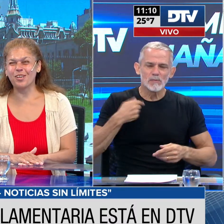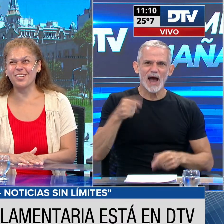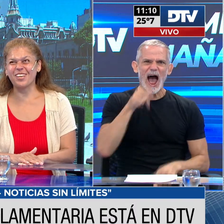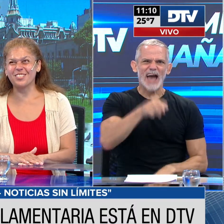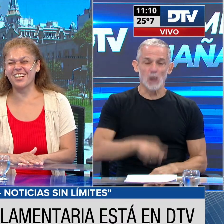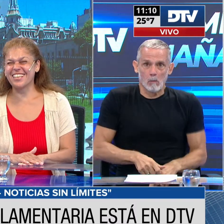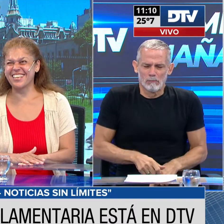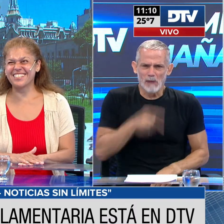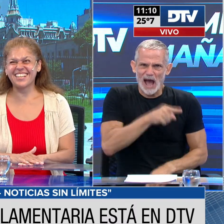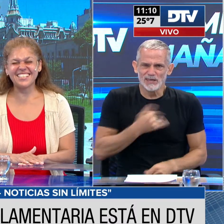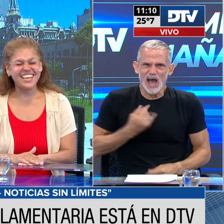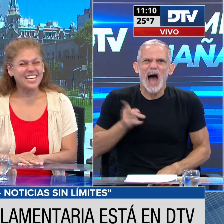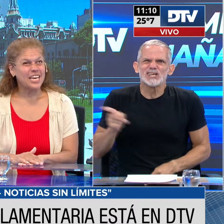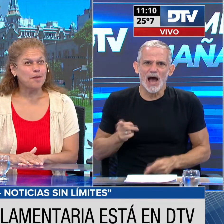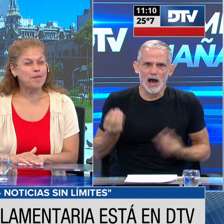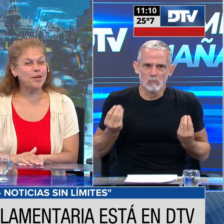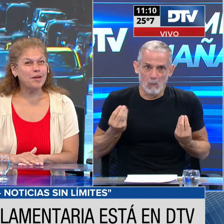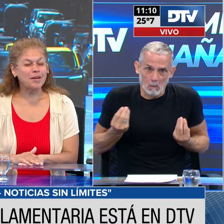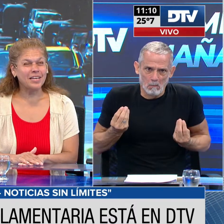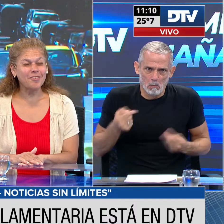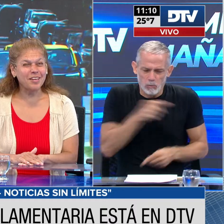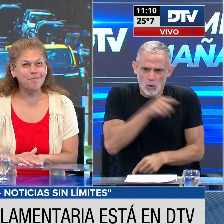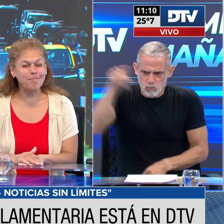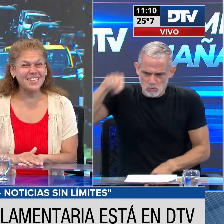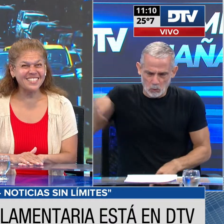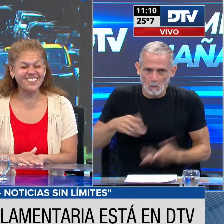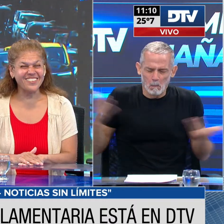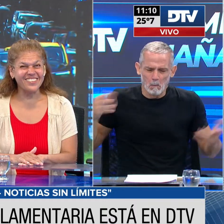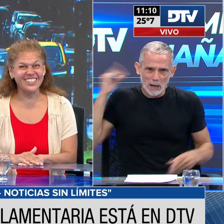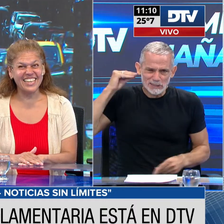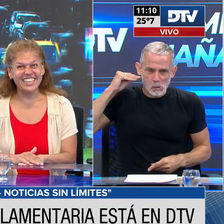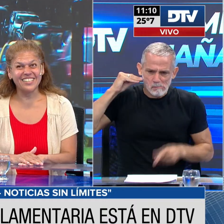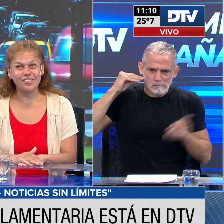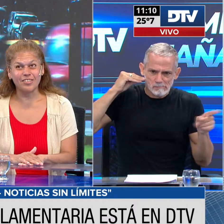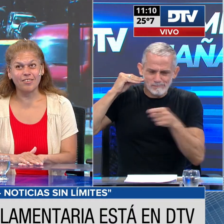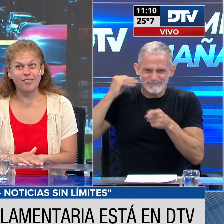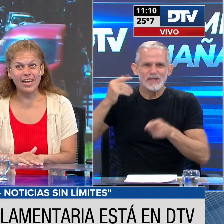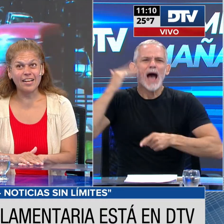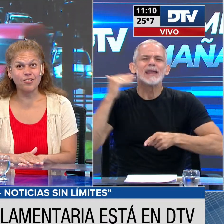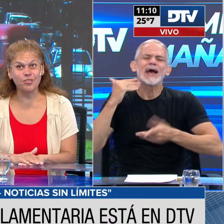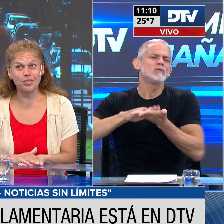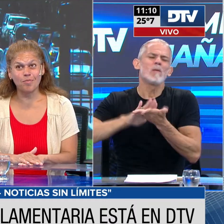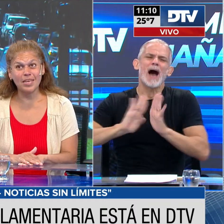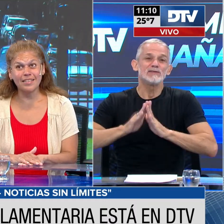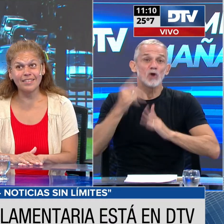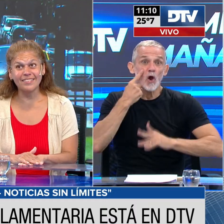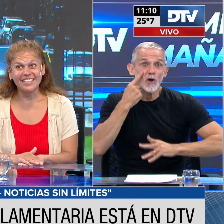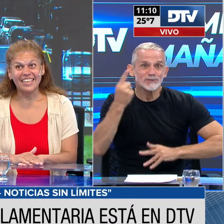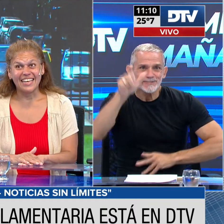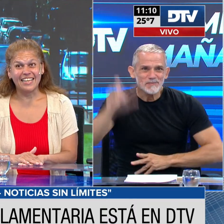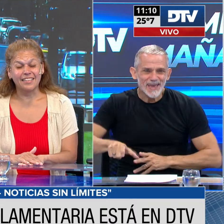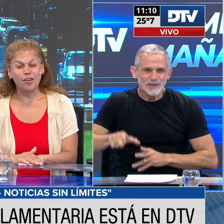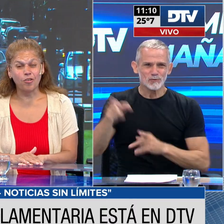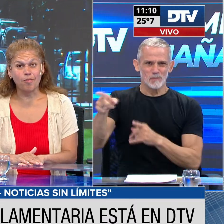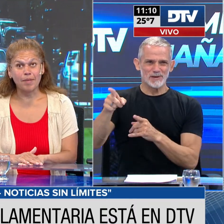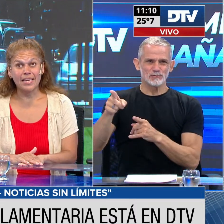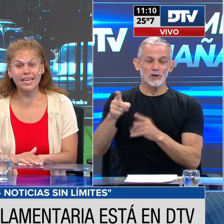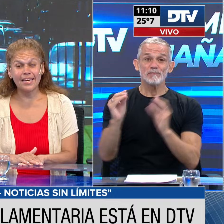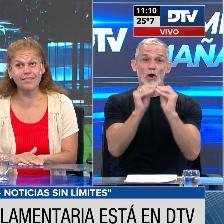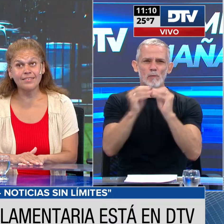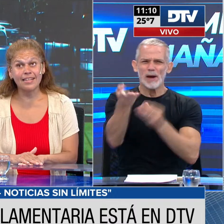yo, ¿qué será ahí? ¿Qué será allá? Claro. Pero creo que básico lo que Alejandro dijo, el conocimiento entre